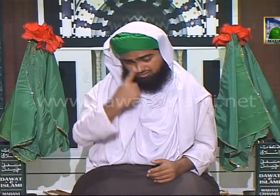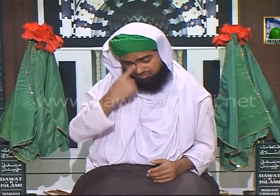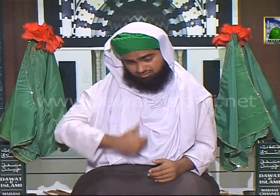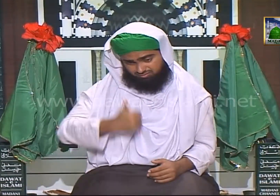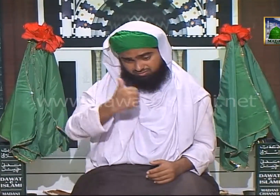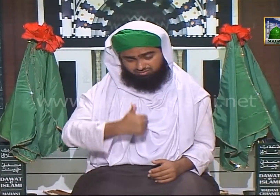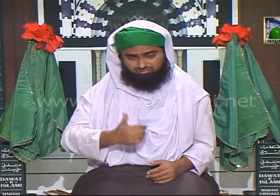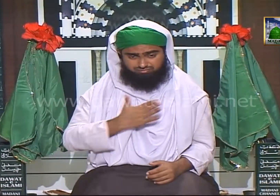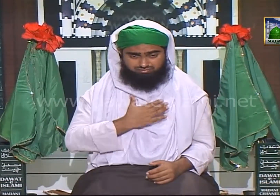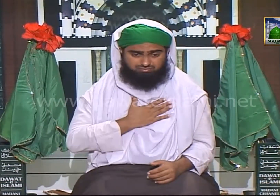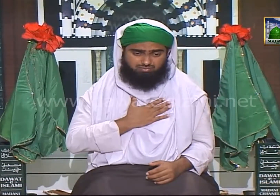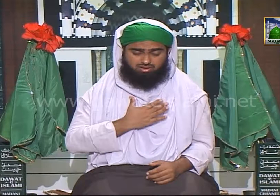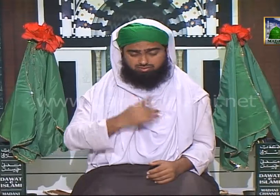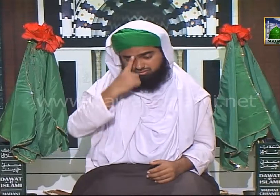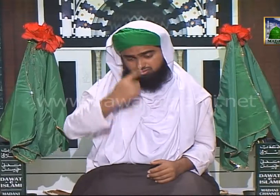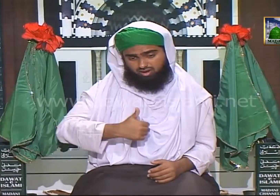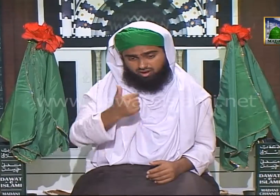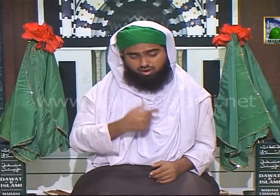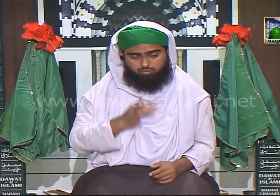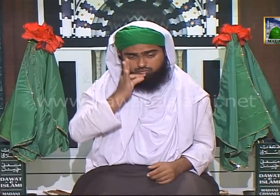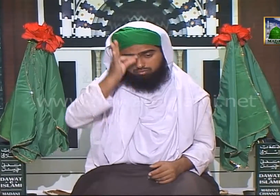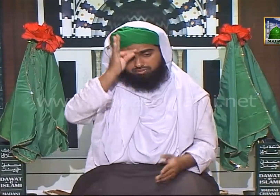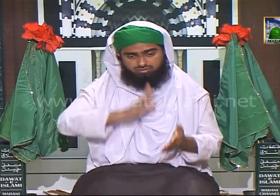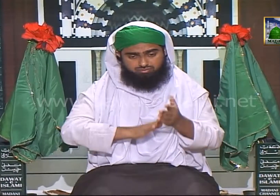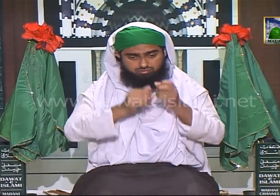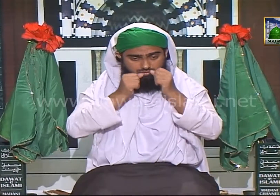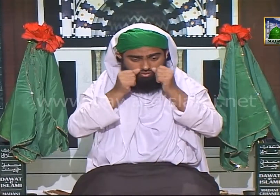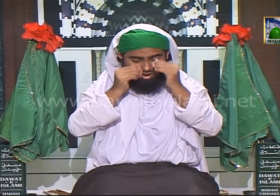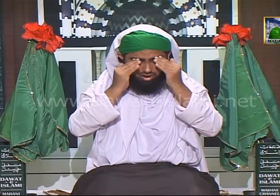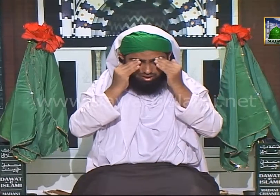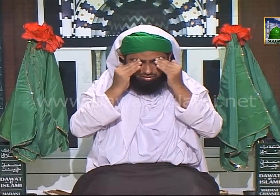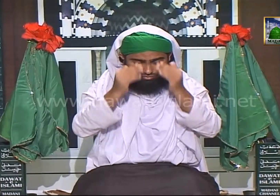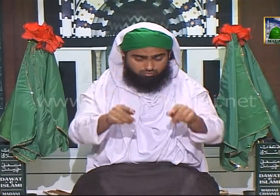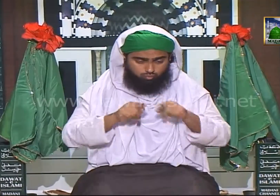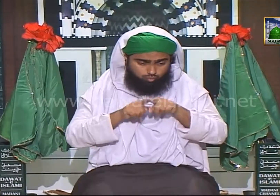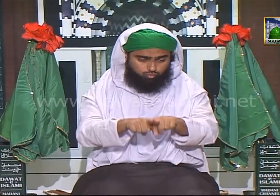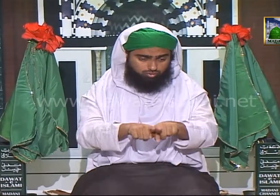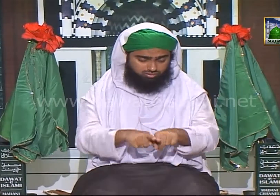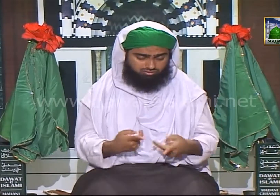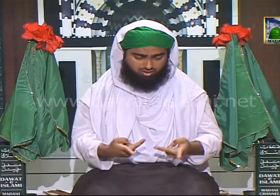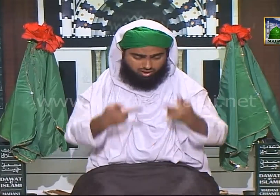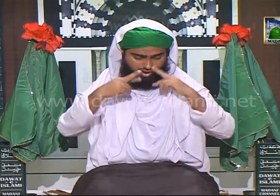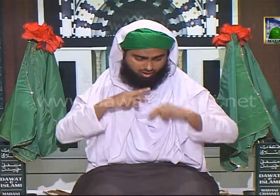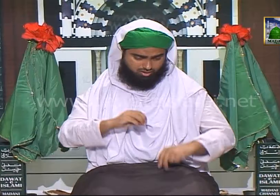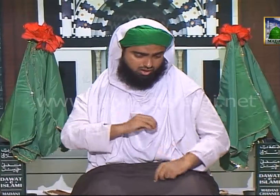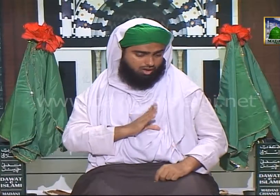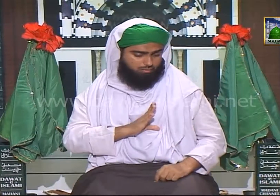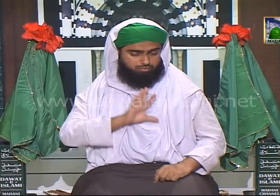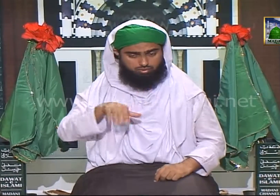ٹھان لے، کمر باندھ لے کہ میں سرکار مدینہ صلی اللہ تعالیٰ علیہ وسلم کی سنتوں کو اپنے اوپر بھی